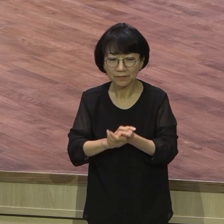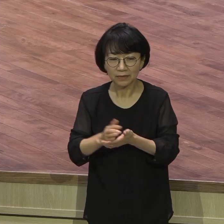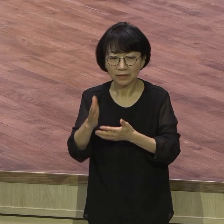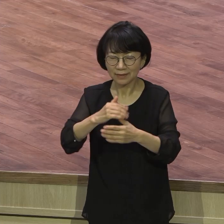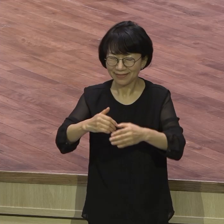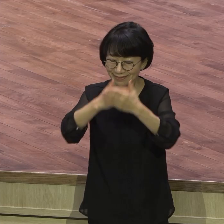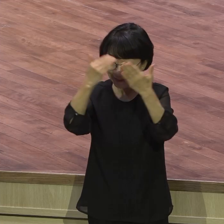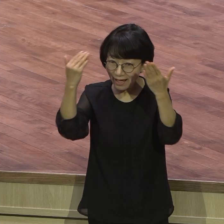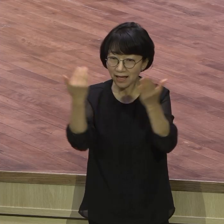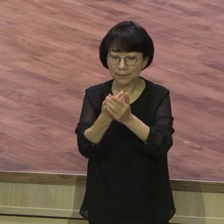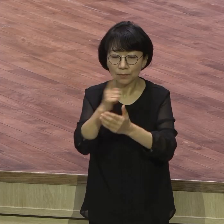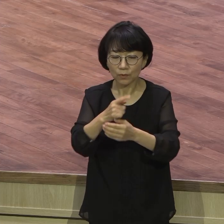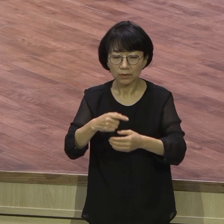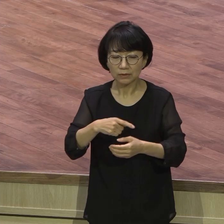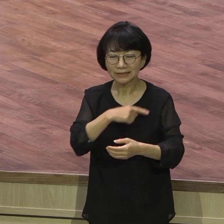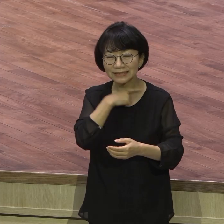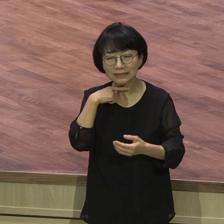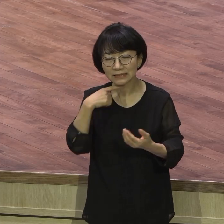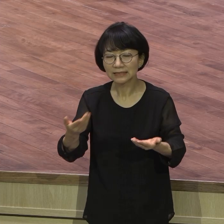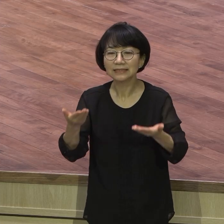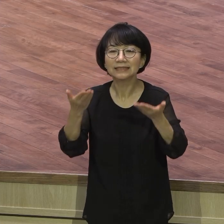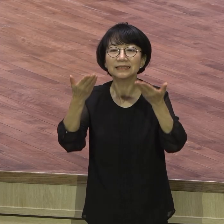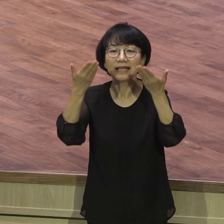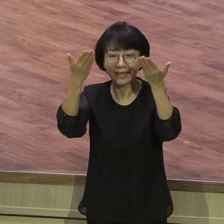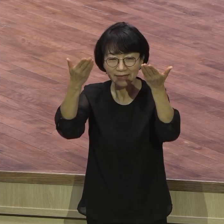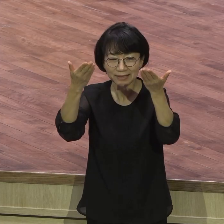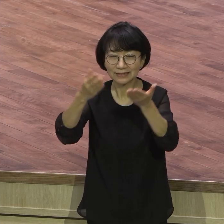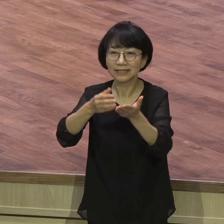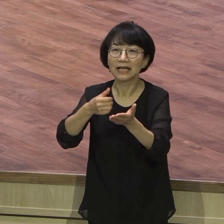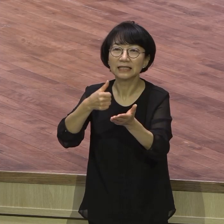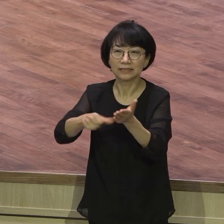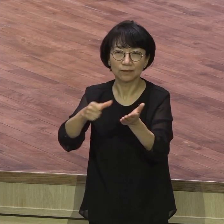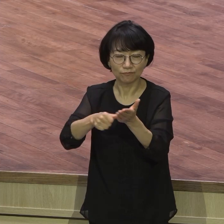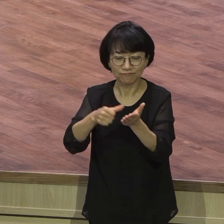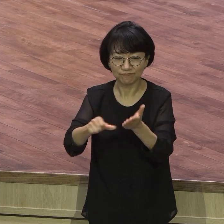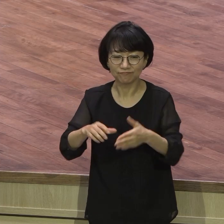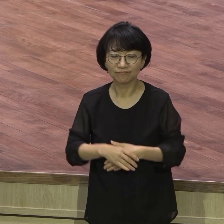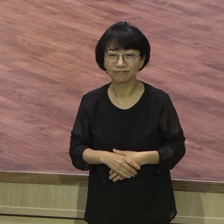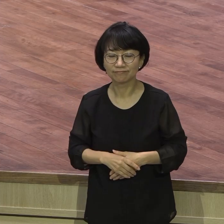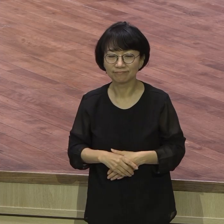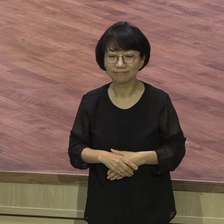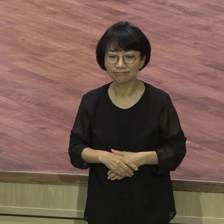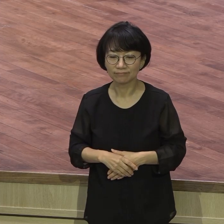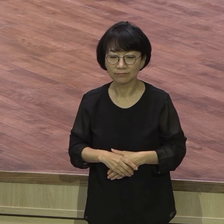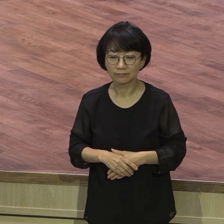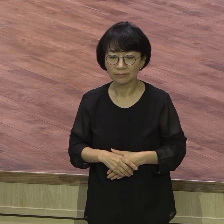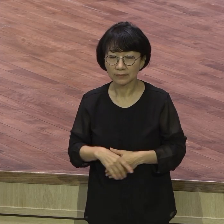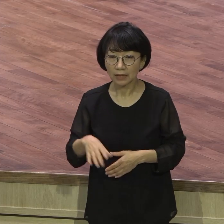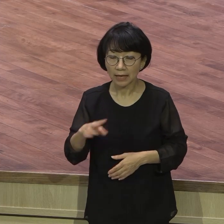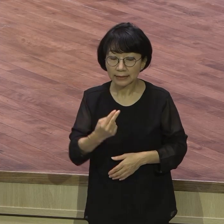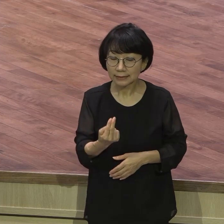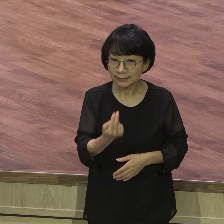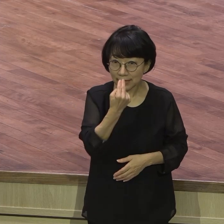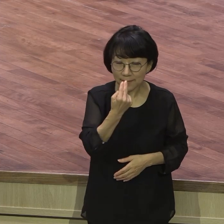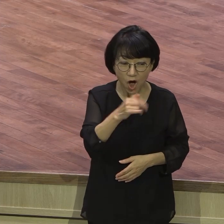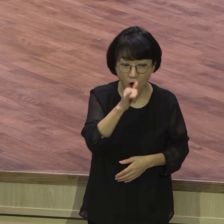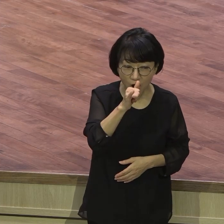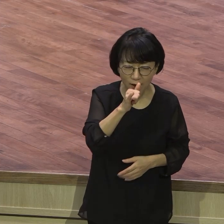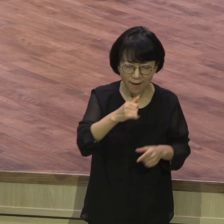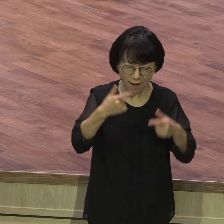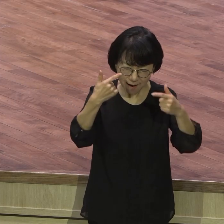희생제물이에요. 희생제물 자 희생제물이 무슨 말입니까 생명에는 피가 있어요. 피